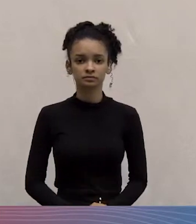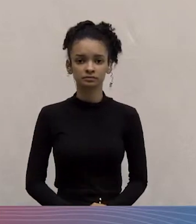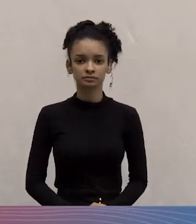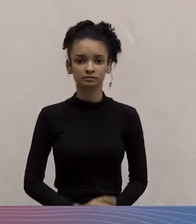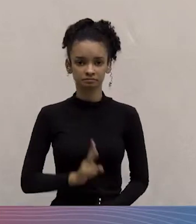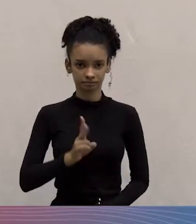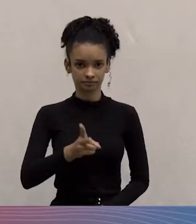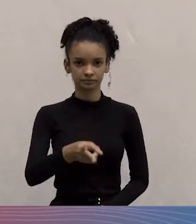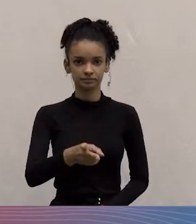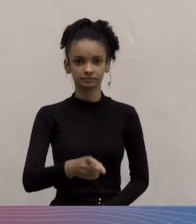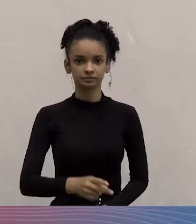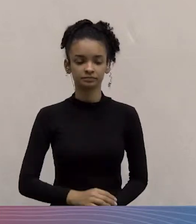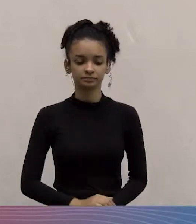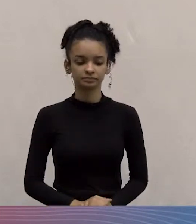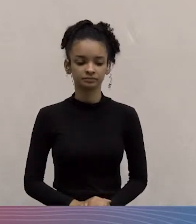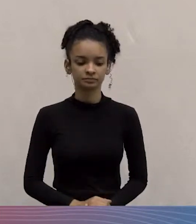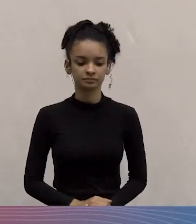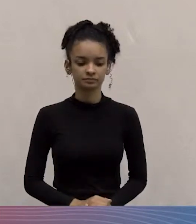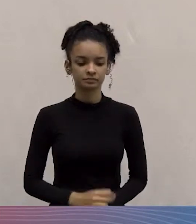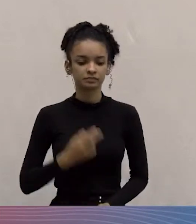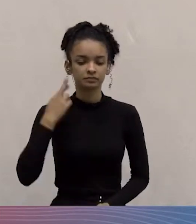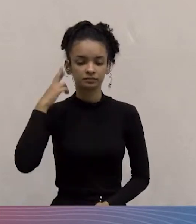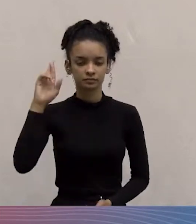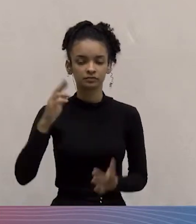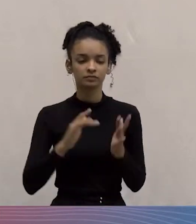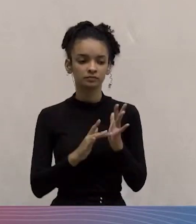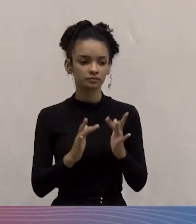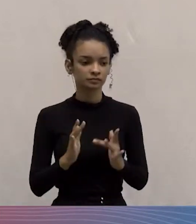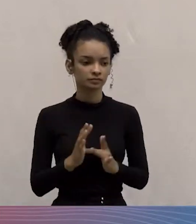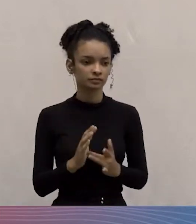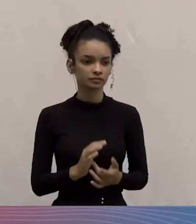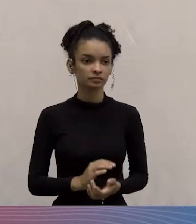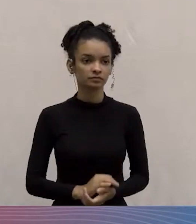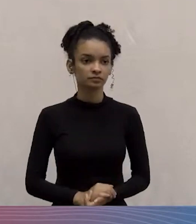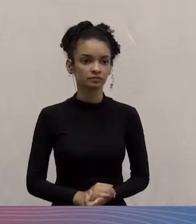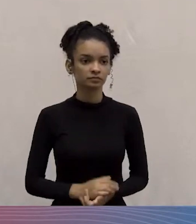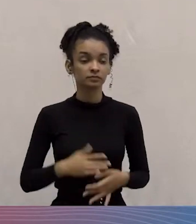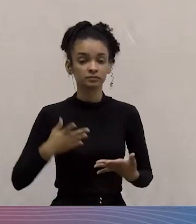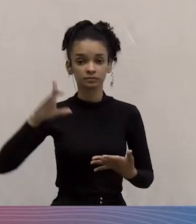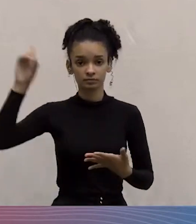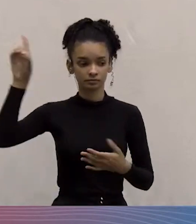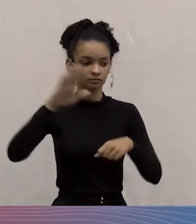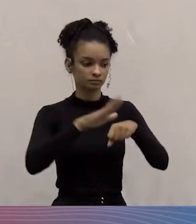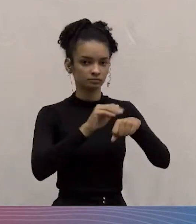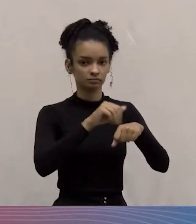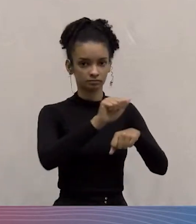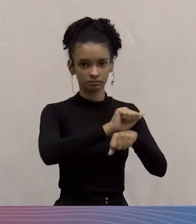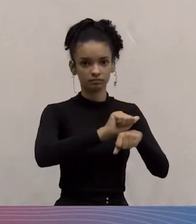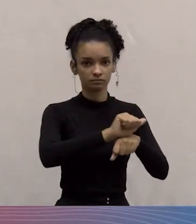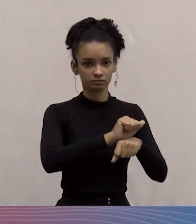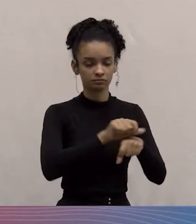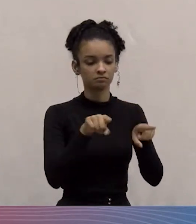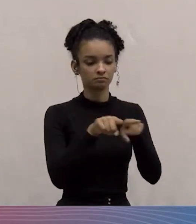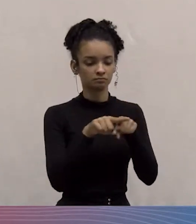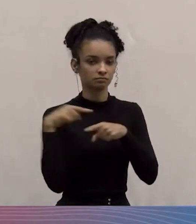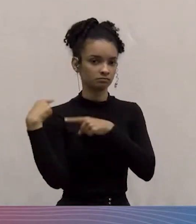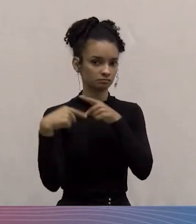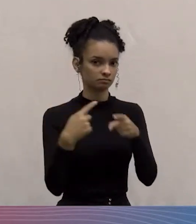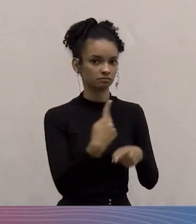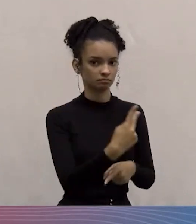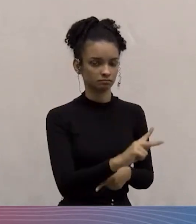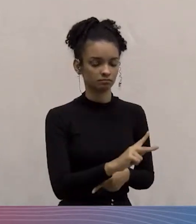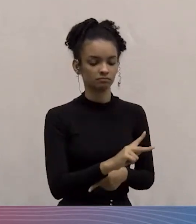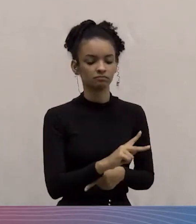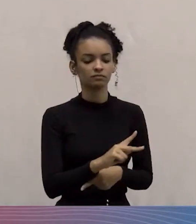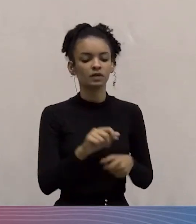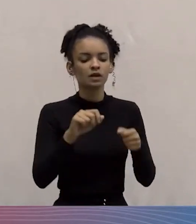Vamos seguir. Ó Senhor Jesus. Então Deus chamou Abraão e seus descendentes e os